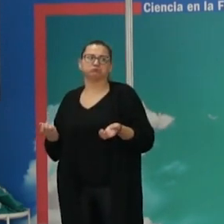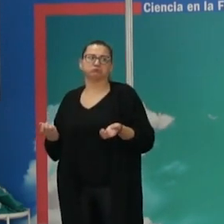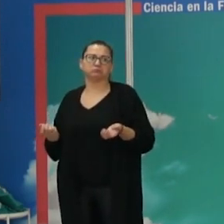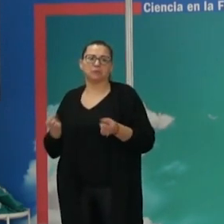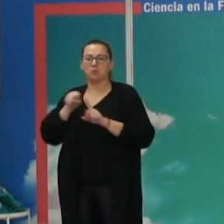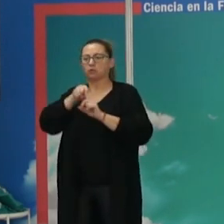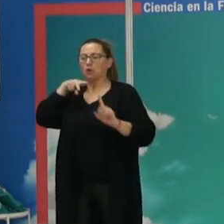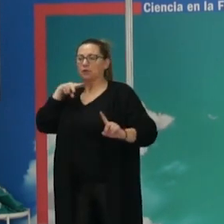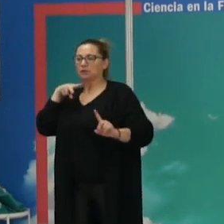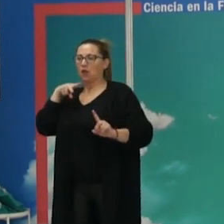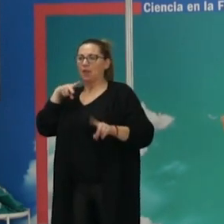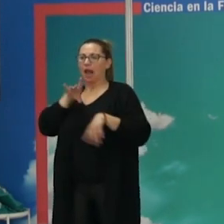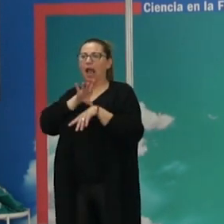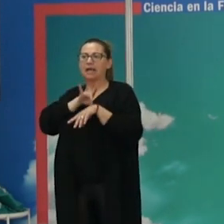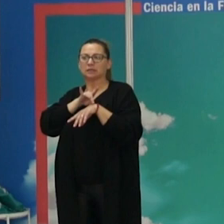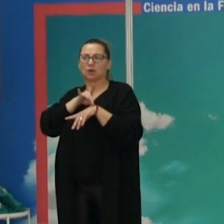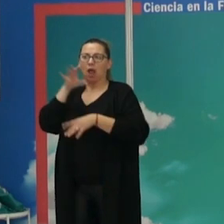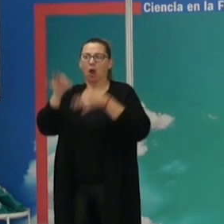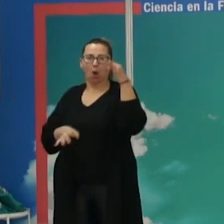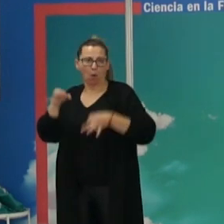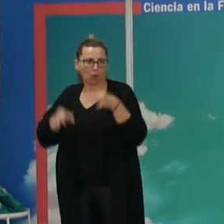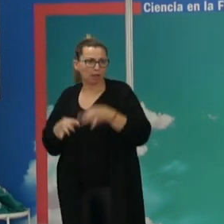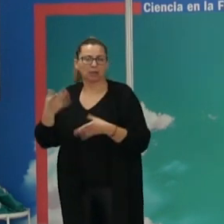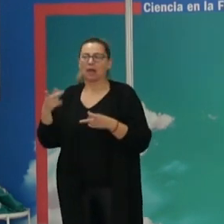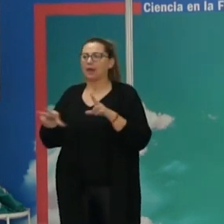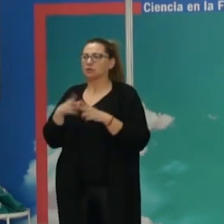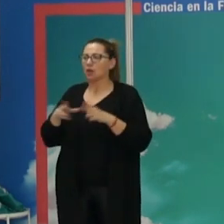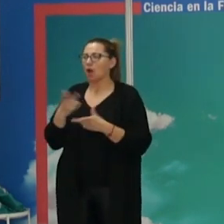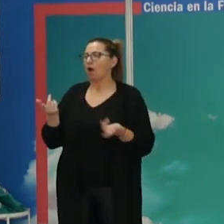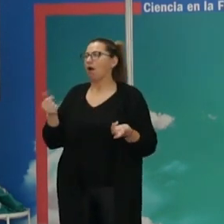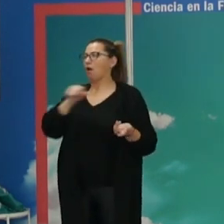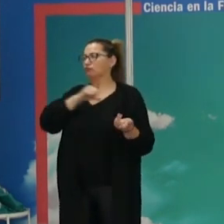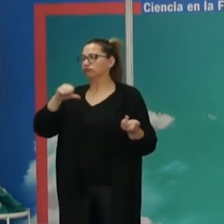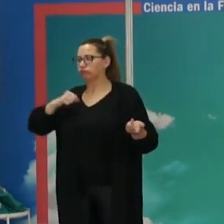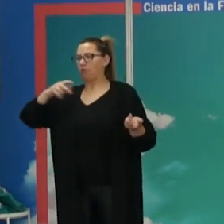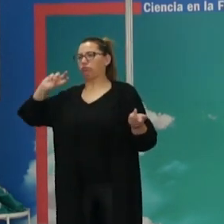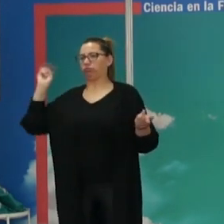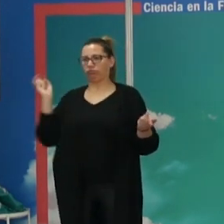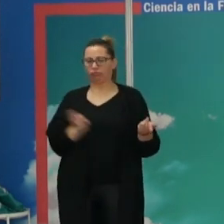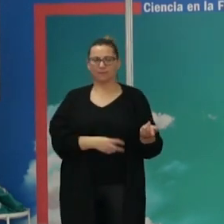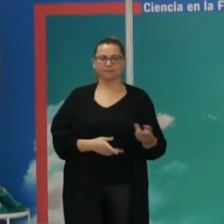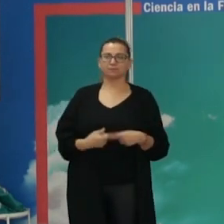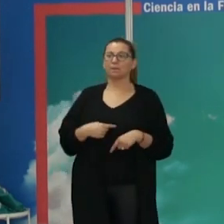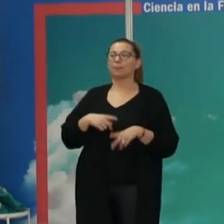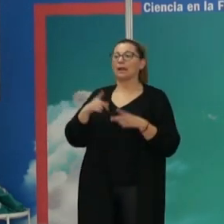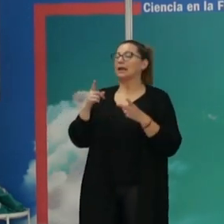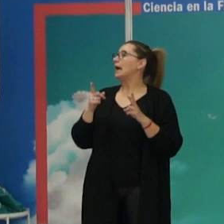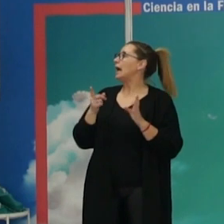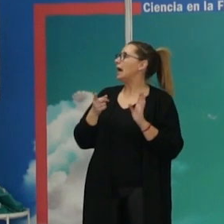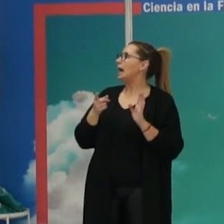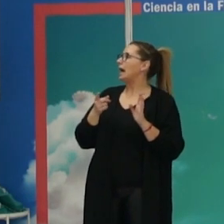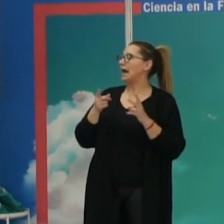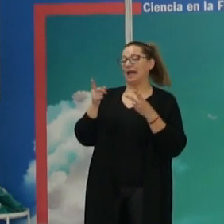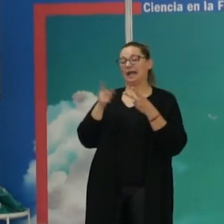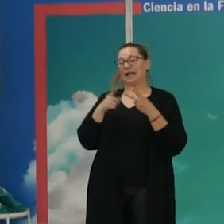desde el punto de vista de la seguridad jurídica de la sociedad, utilitarios, etcétera, etcétera. Las categorías